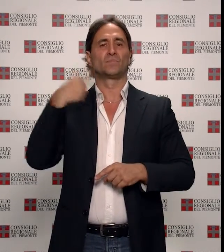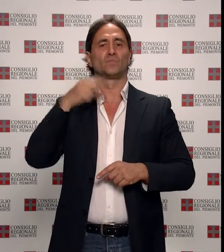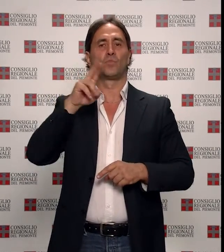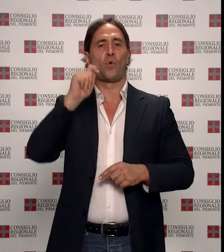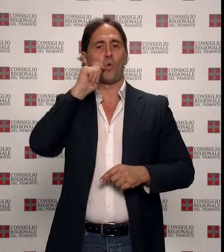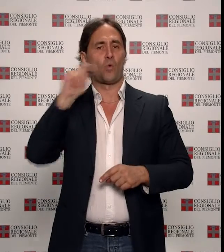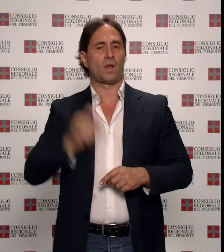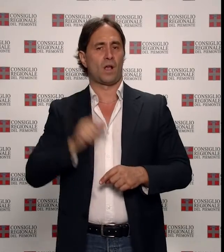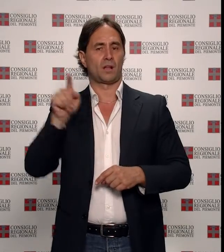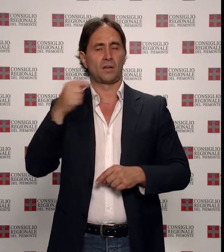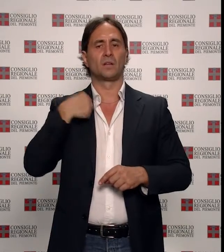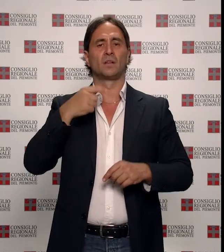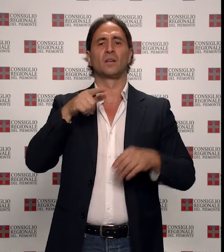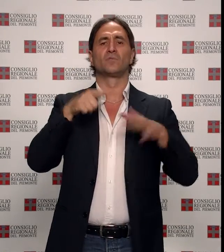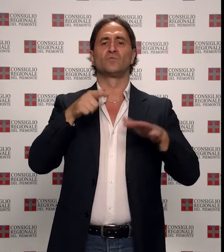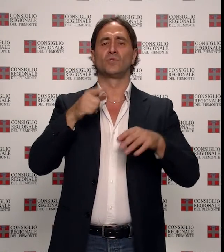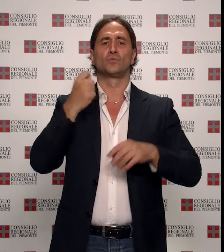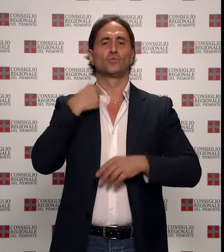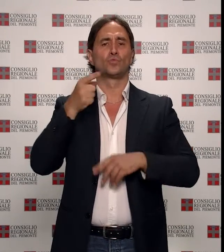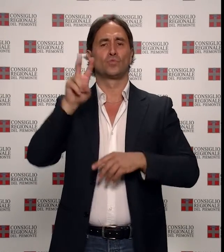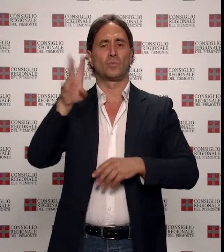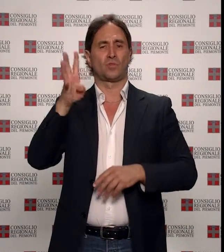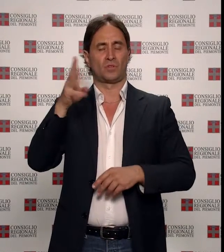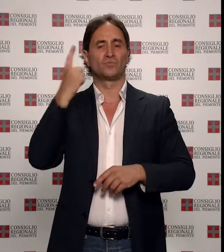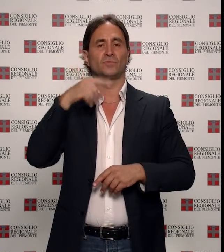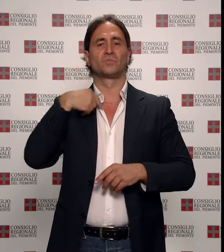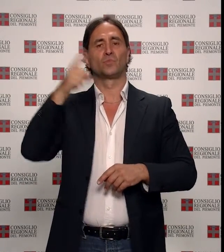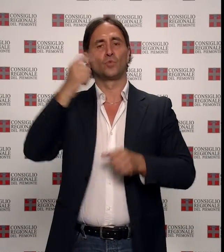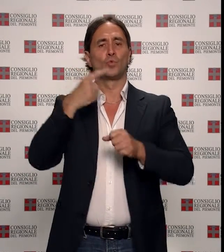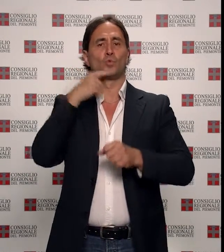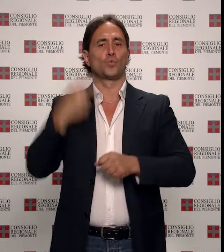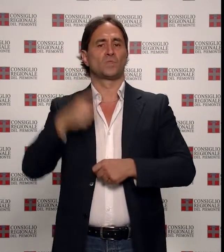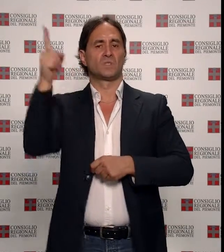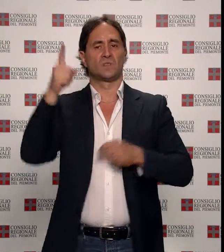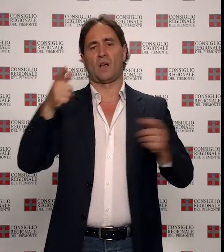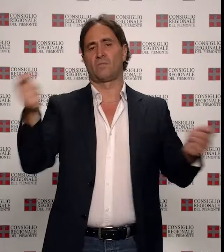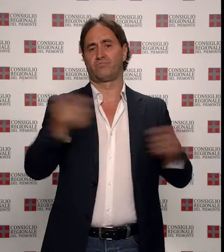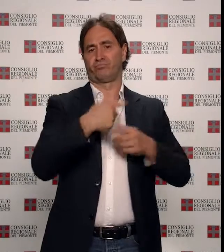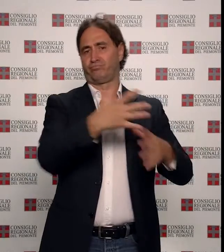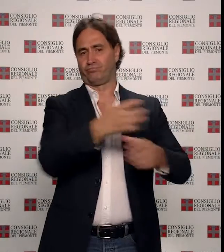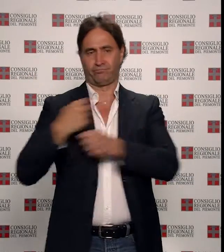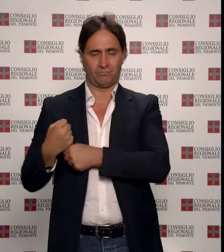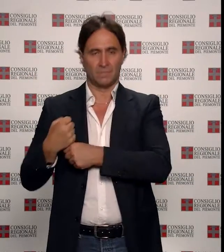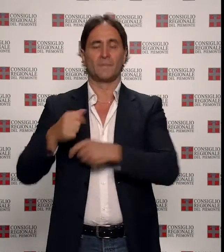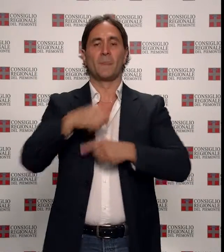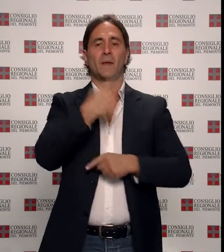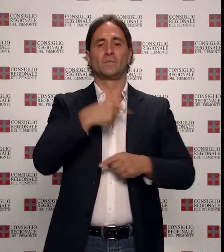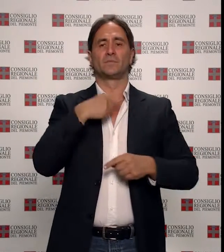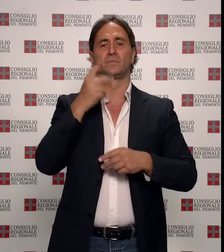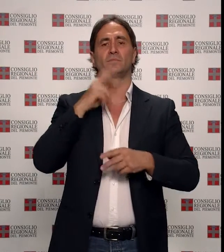giugno 2014 da militanti filorussi. Ha approvato anche un documento per il mantenimento dei servizi al centro ortopedico del quadrante